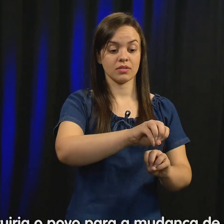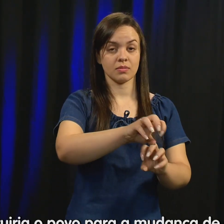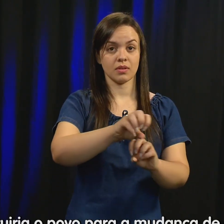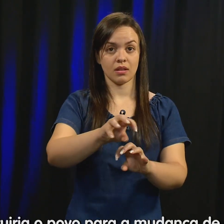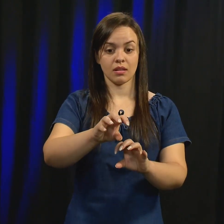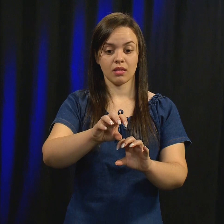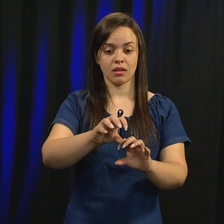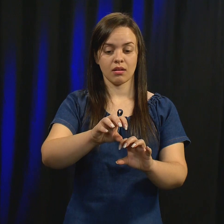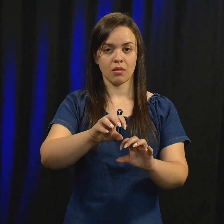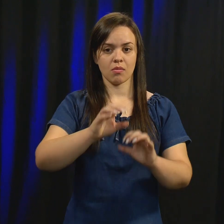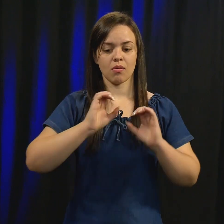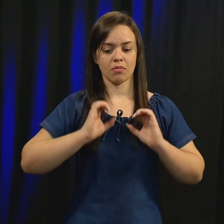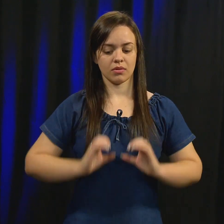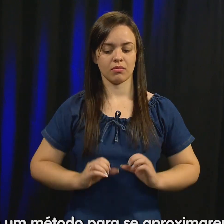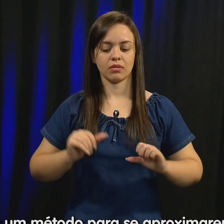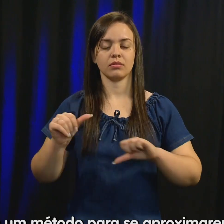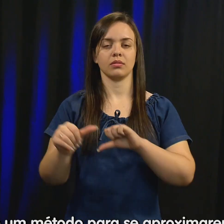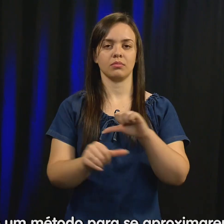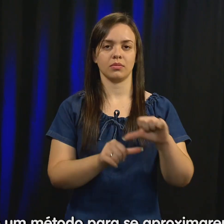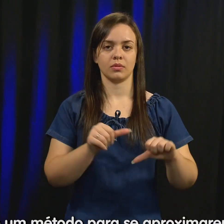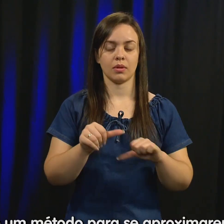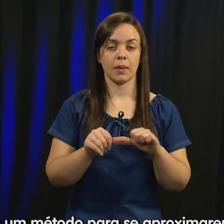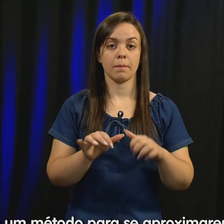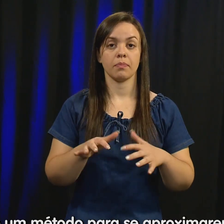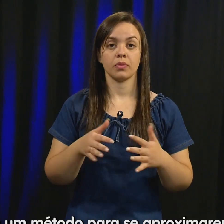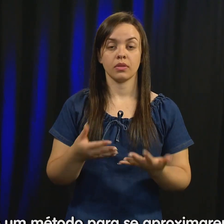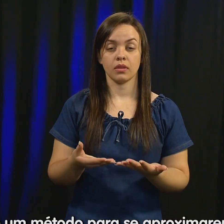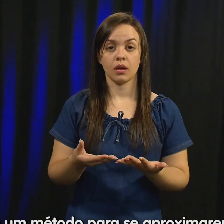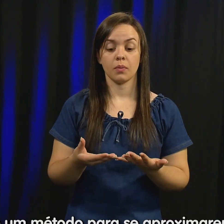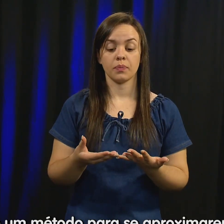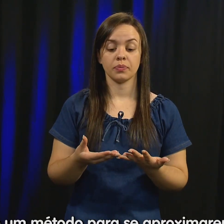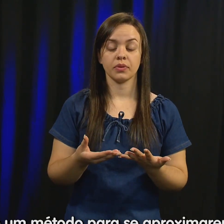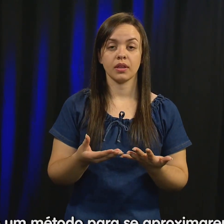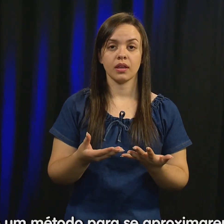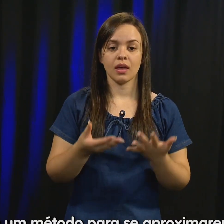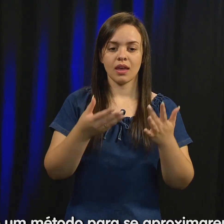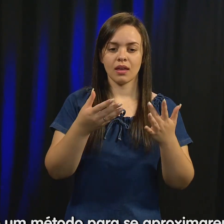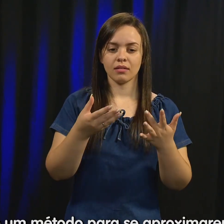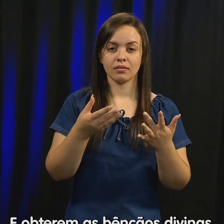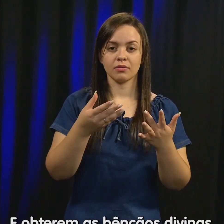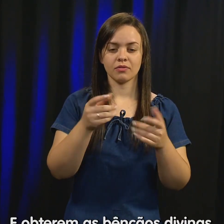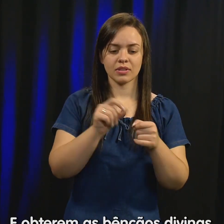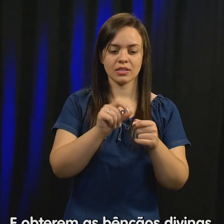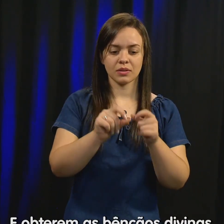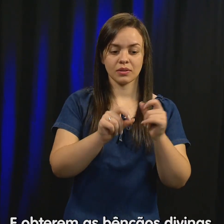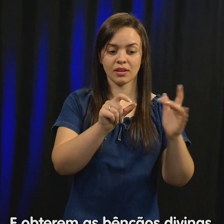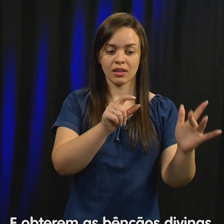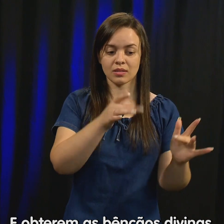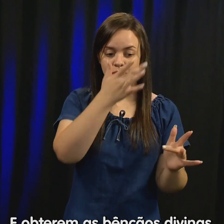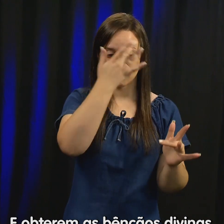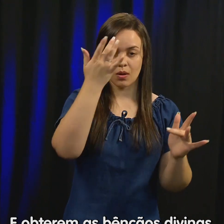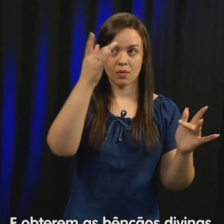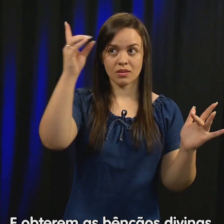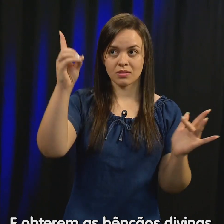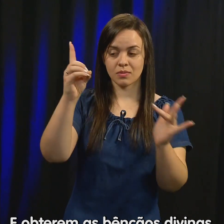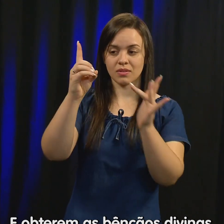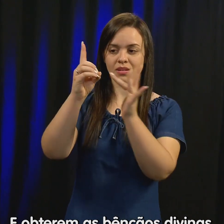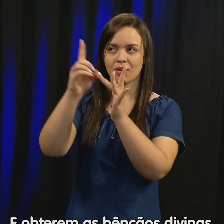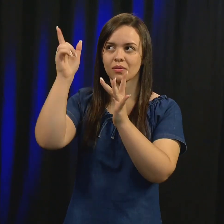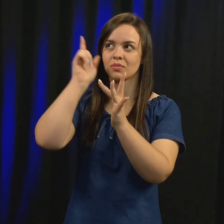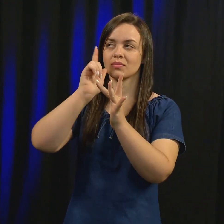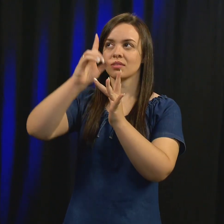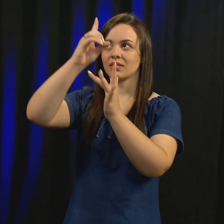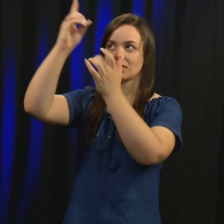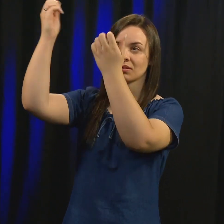de conduta. Sendo este um método para se aproximarem de Deus e obterem as bênçãos